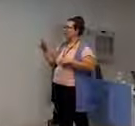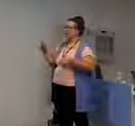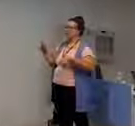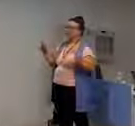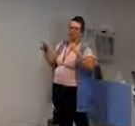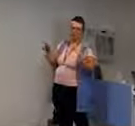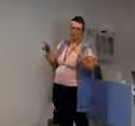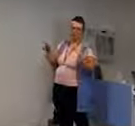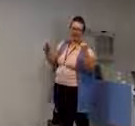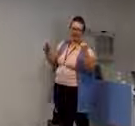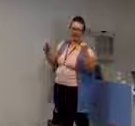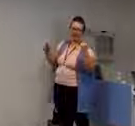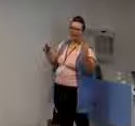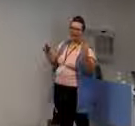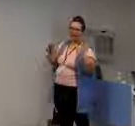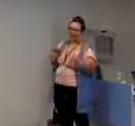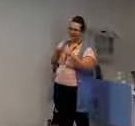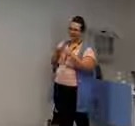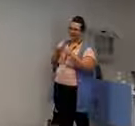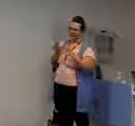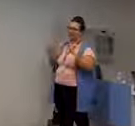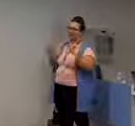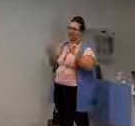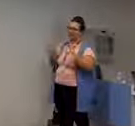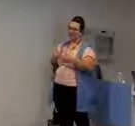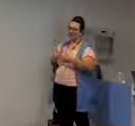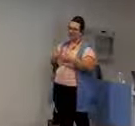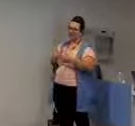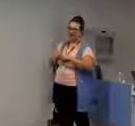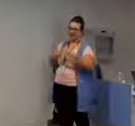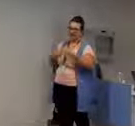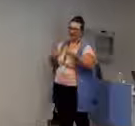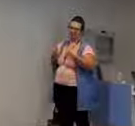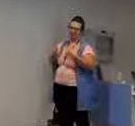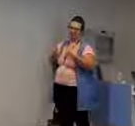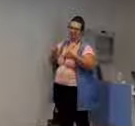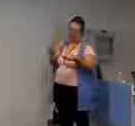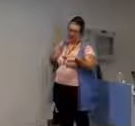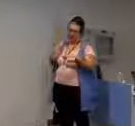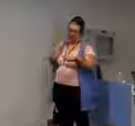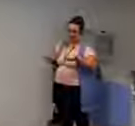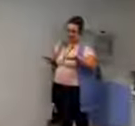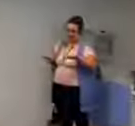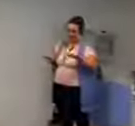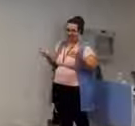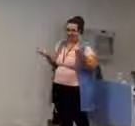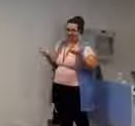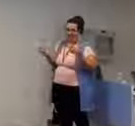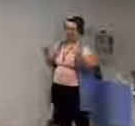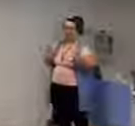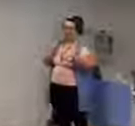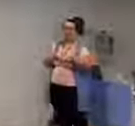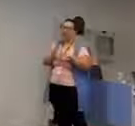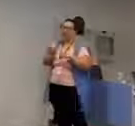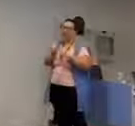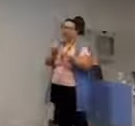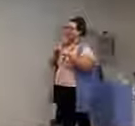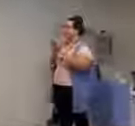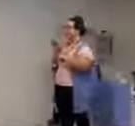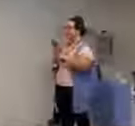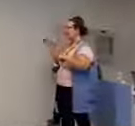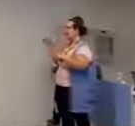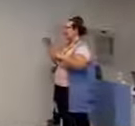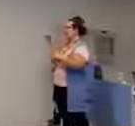H13, faz diferença para o projetista? Tanto faz, né? Agora, para o cara que vai programar a furação lá no centro de